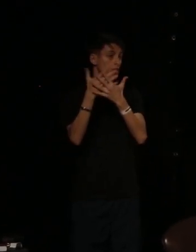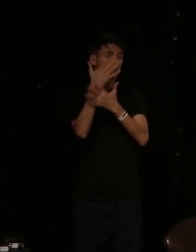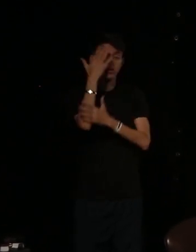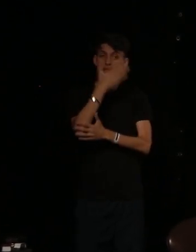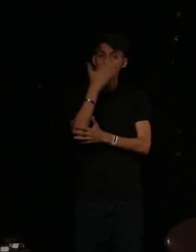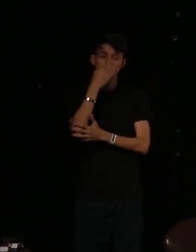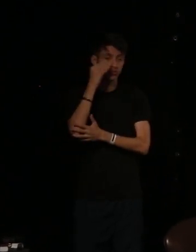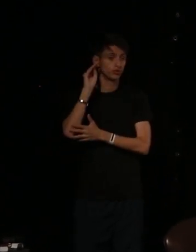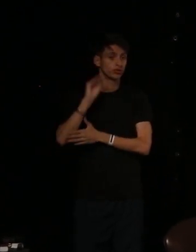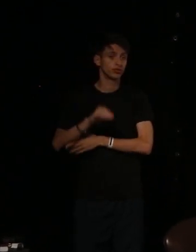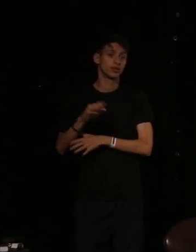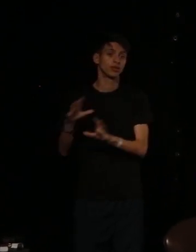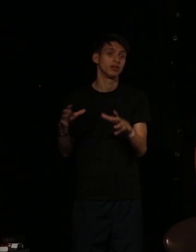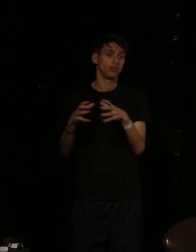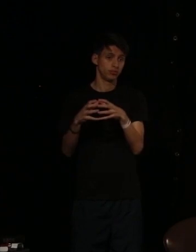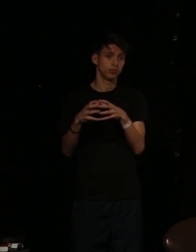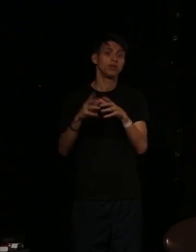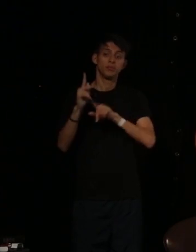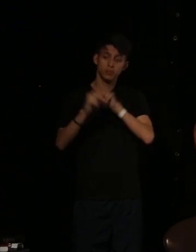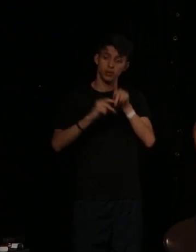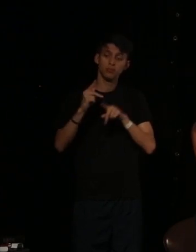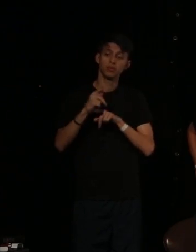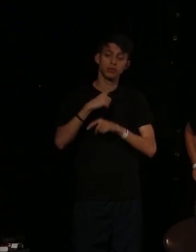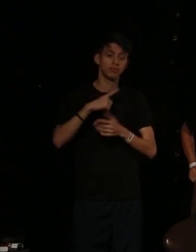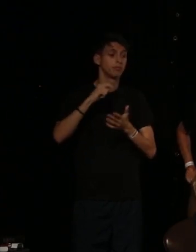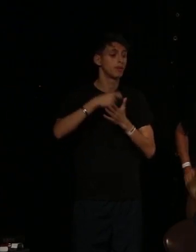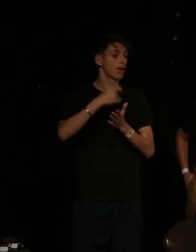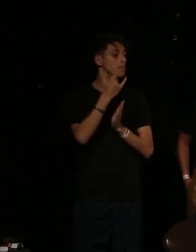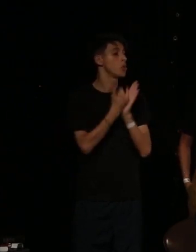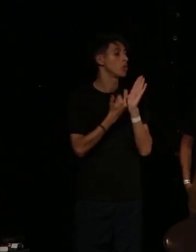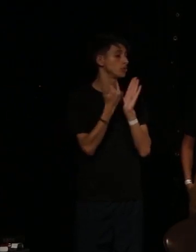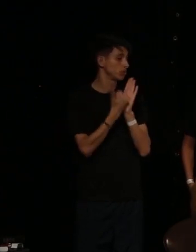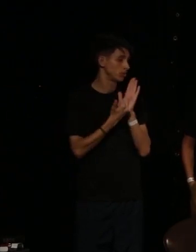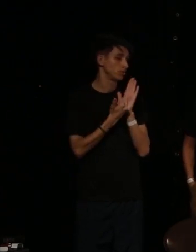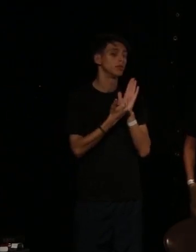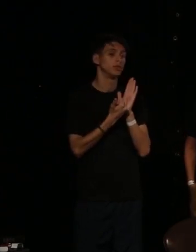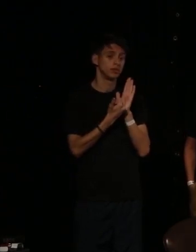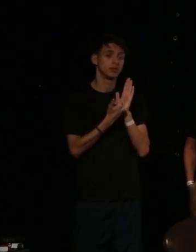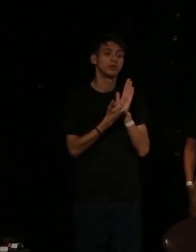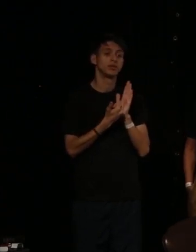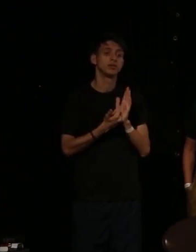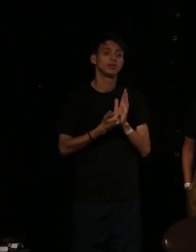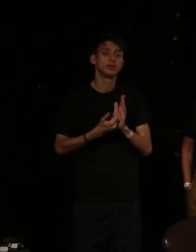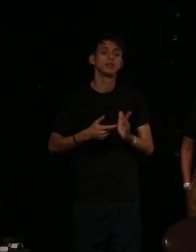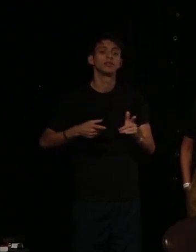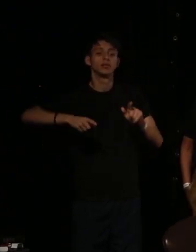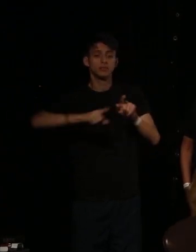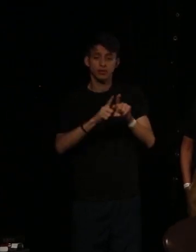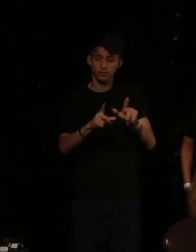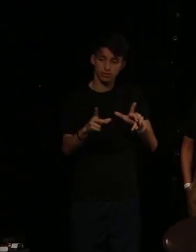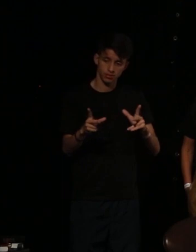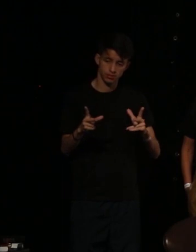todo. E essa camada da população, ela paga impostos. Ela paga impostos e ela